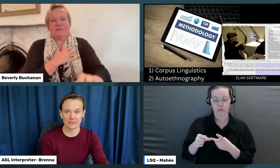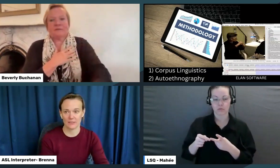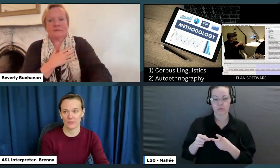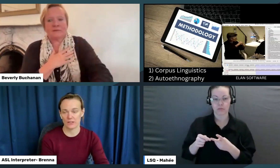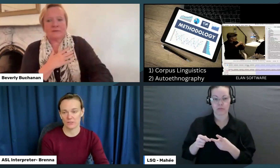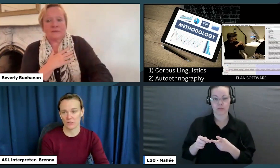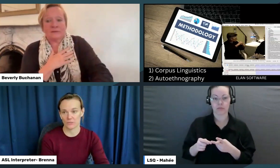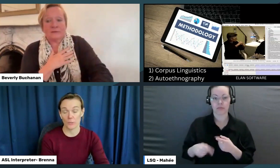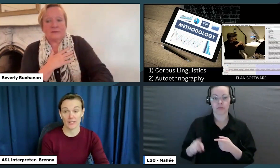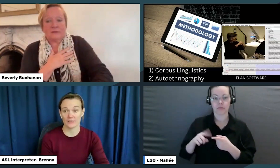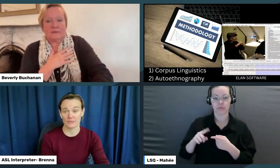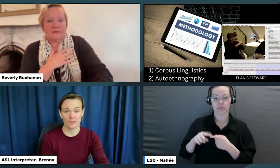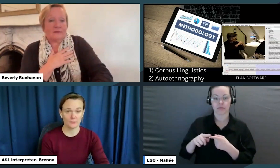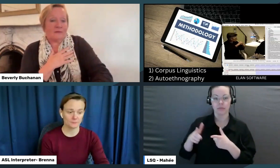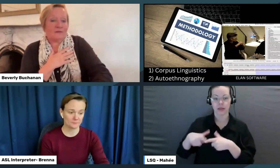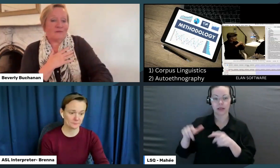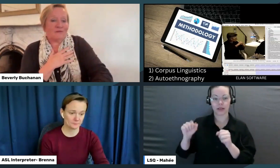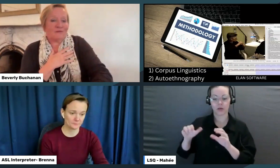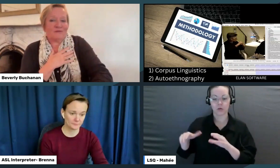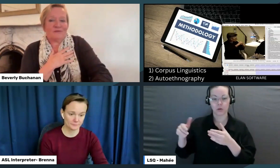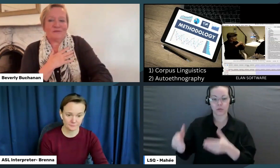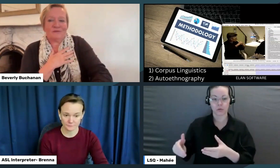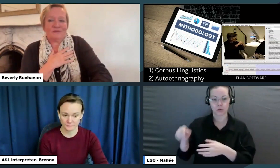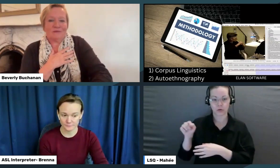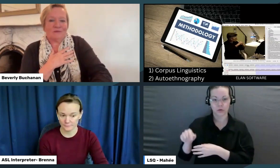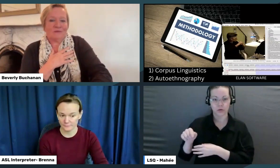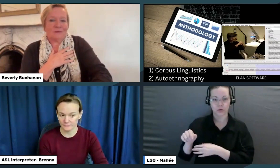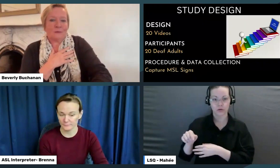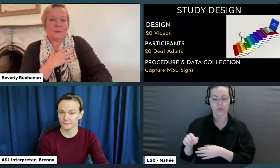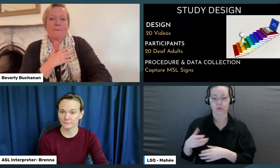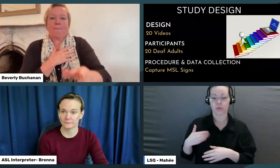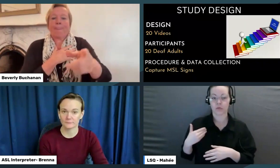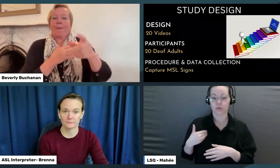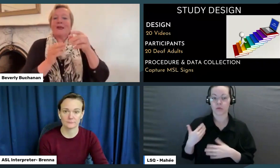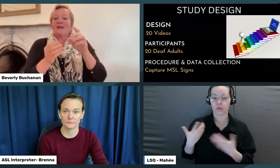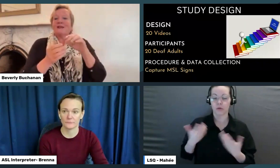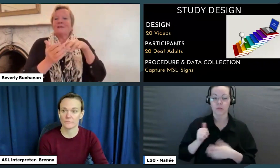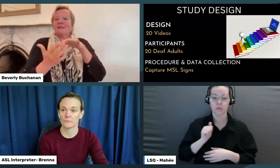cours de route pendant une vidéo.